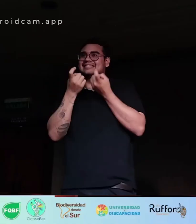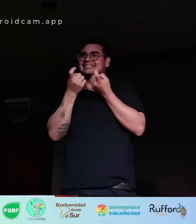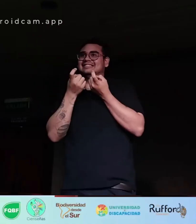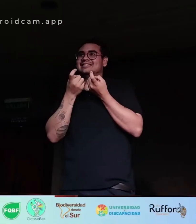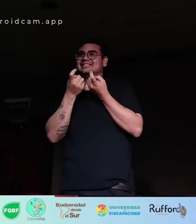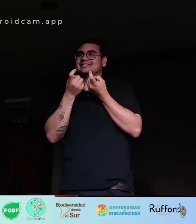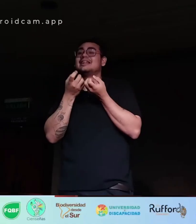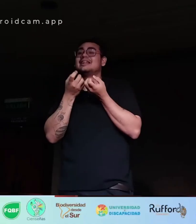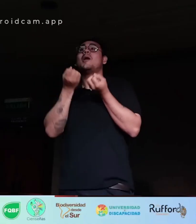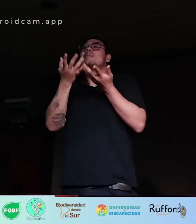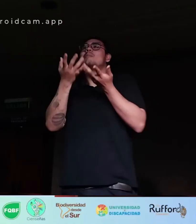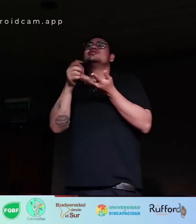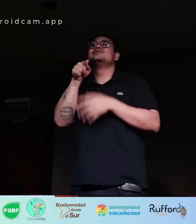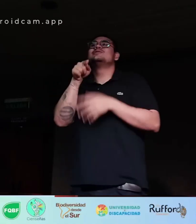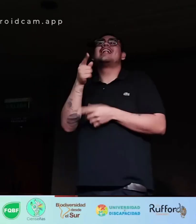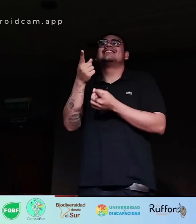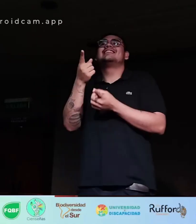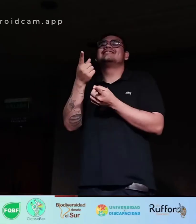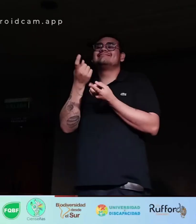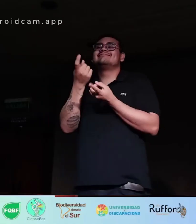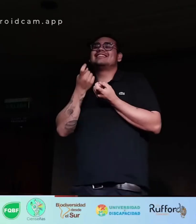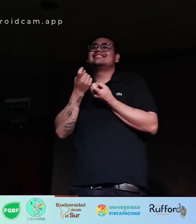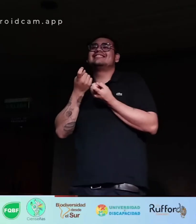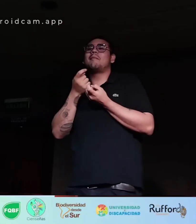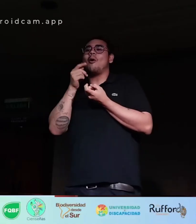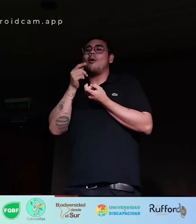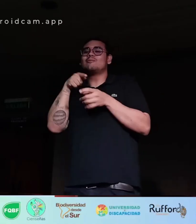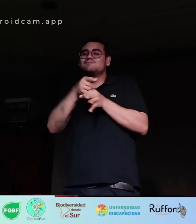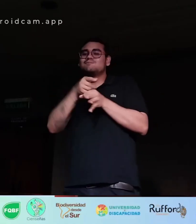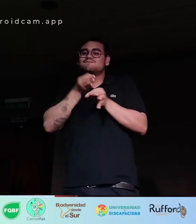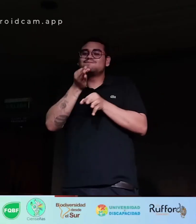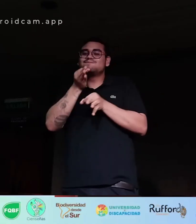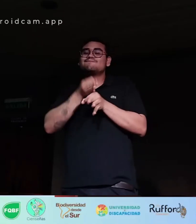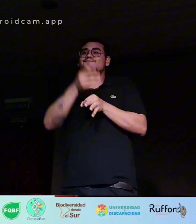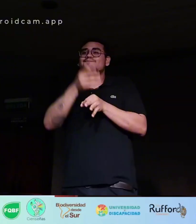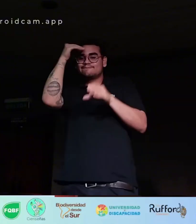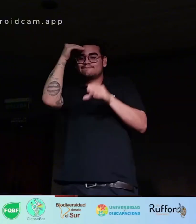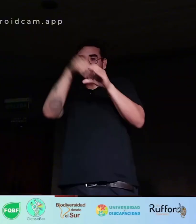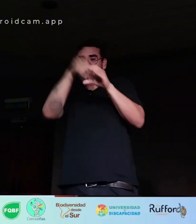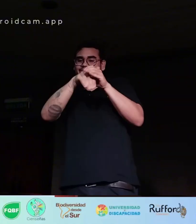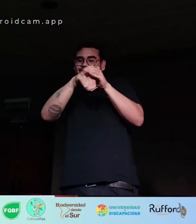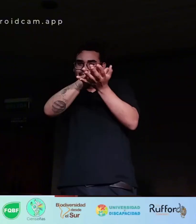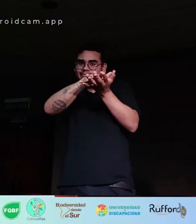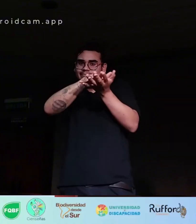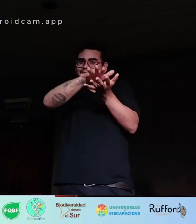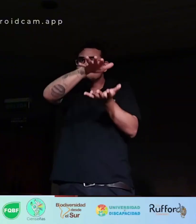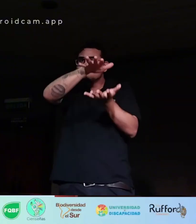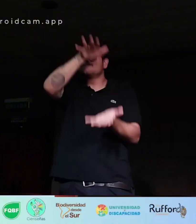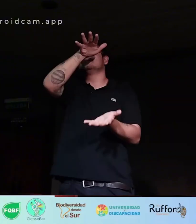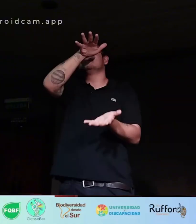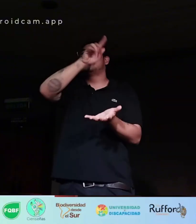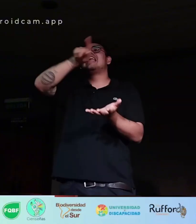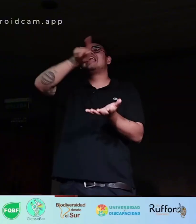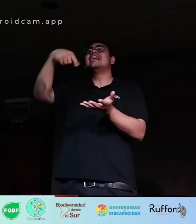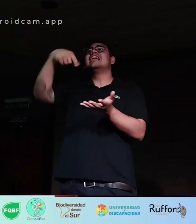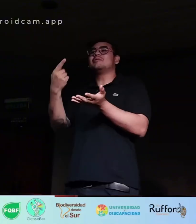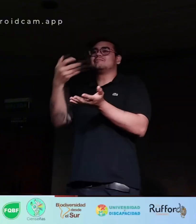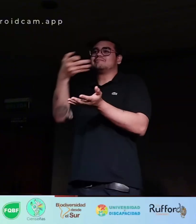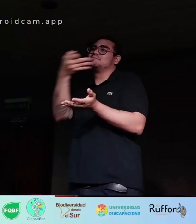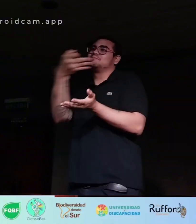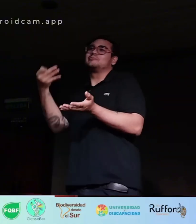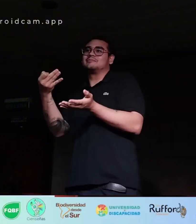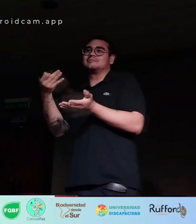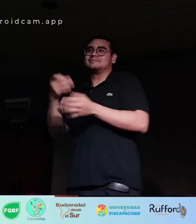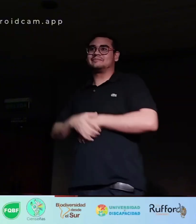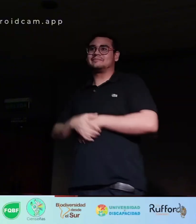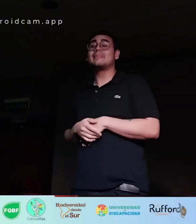de capacidad de entrenar la inteligencia artificial, que se pueda utilizar imágenes y, bueno, los